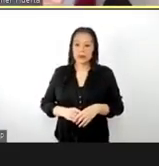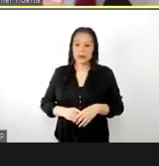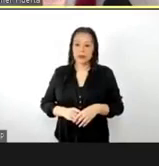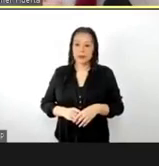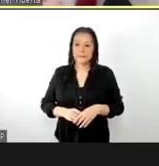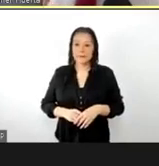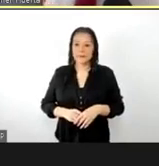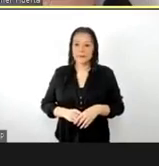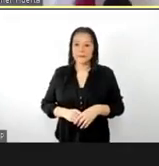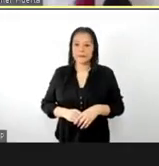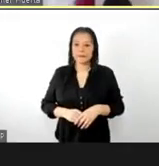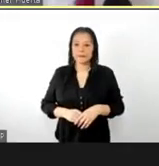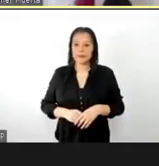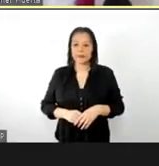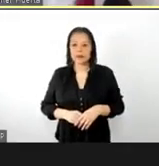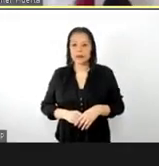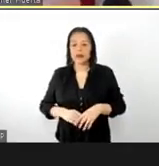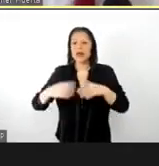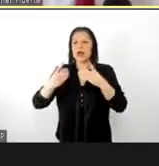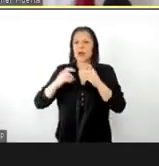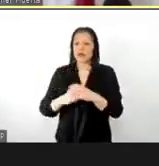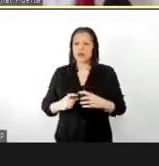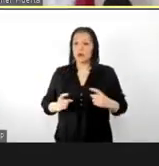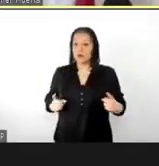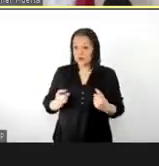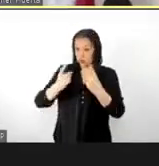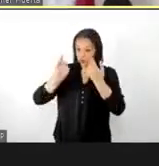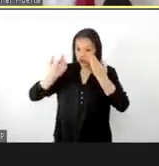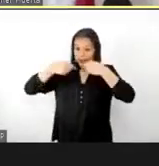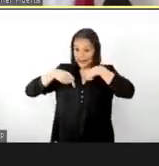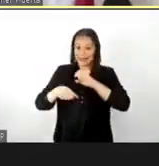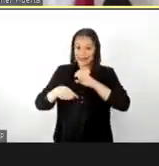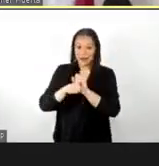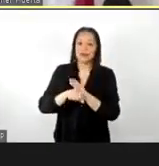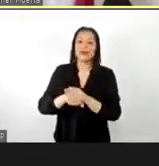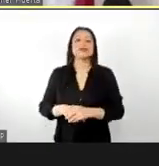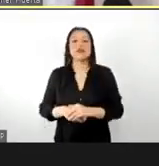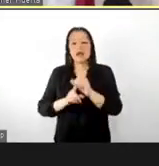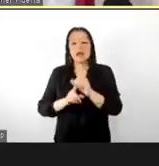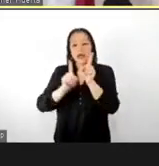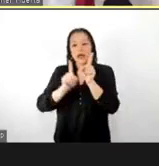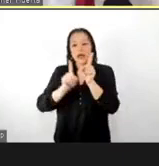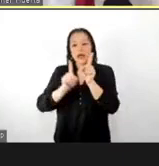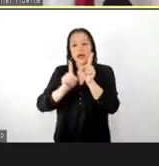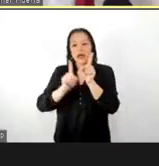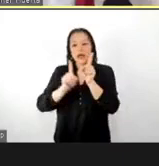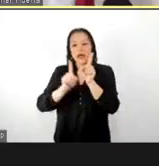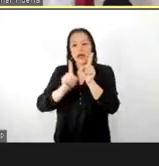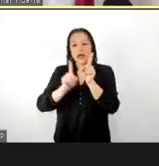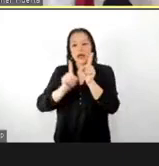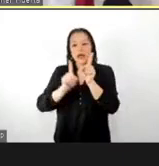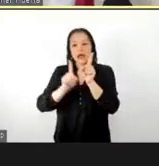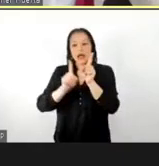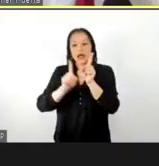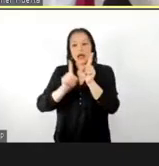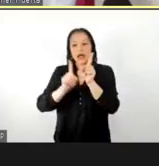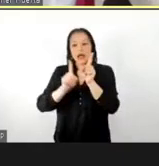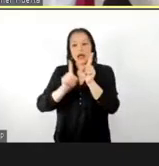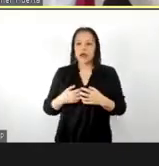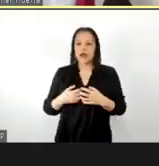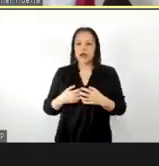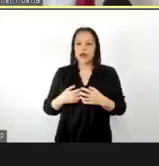bueno, cuando este virus entra al cuerpo, la espiga estimula el sistema de defensa del